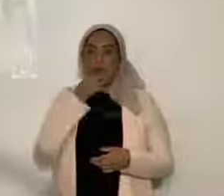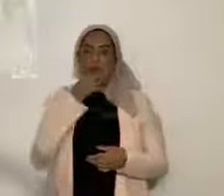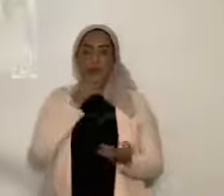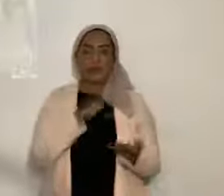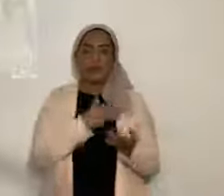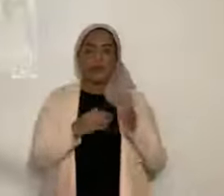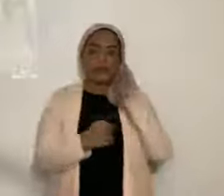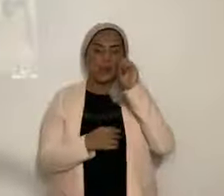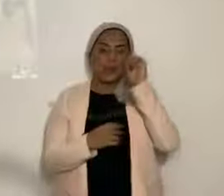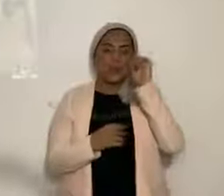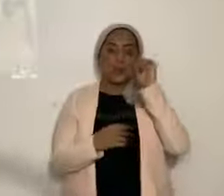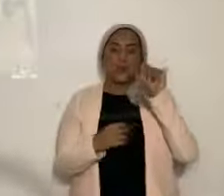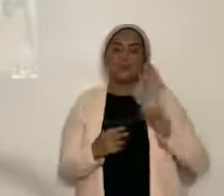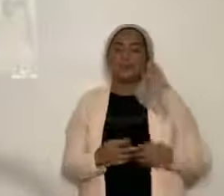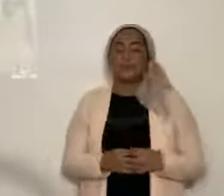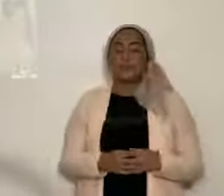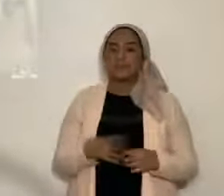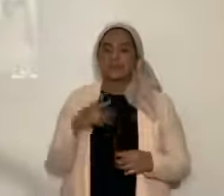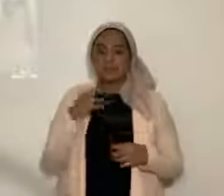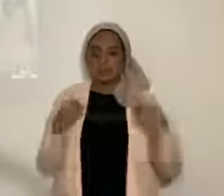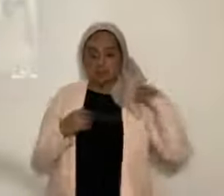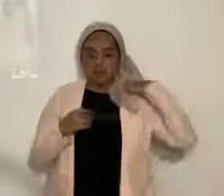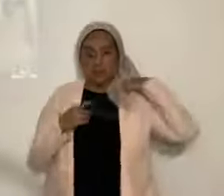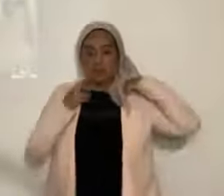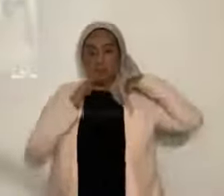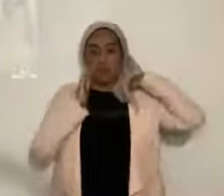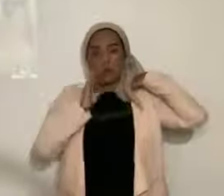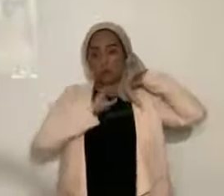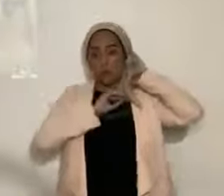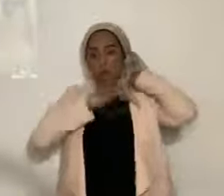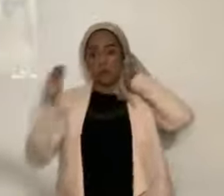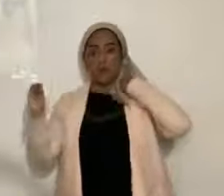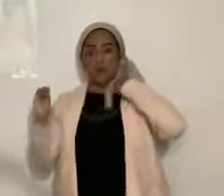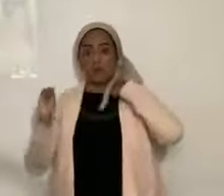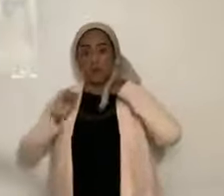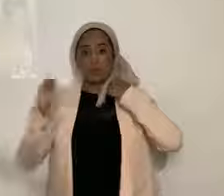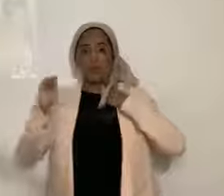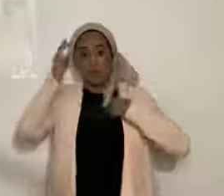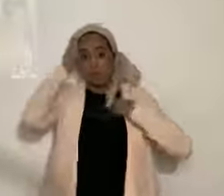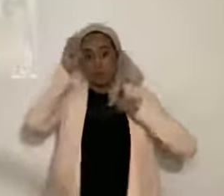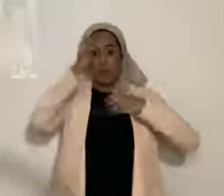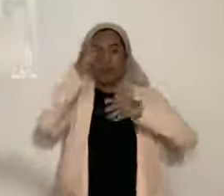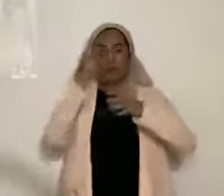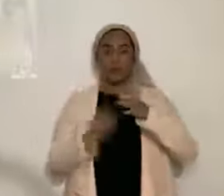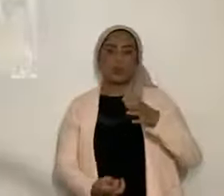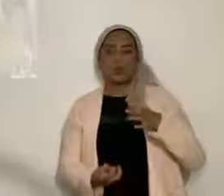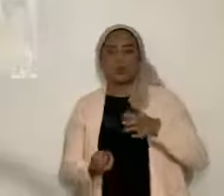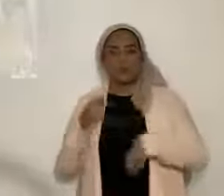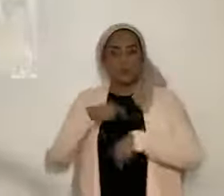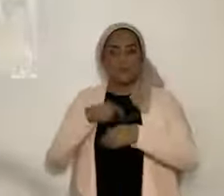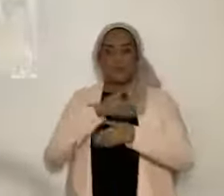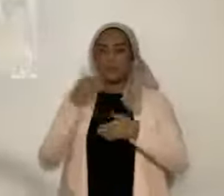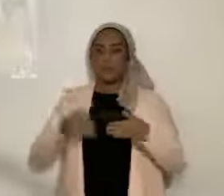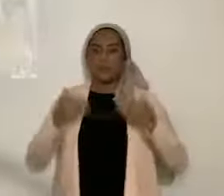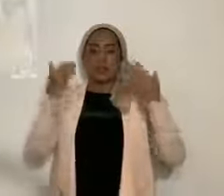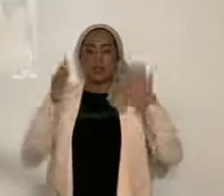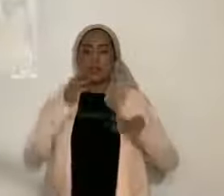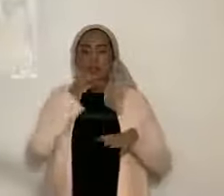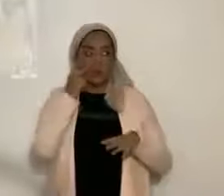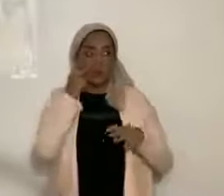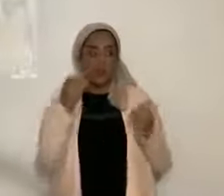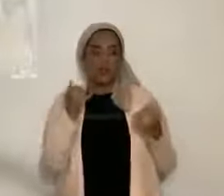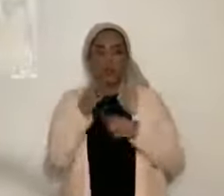aleluya. Y entonces él va a ser removido, entonces caiga Satán. No falta nada, hermanos. Si miren